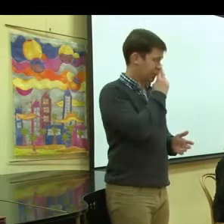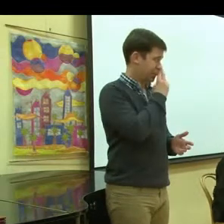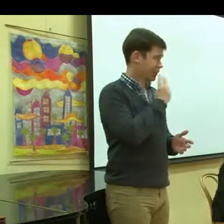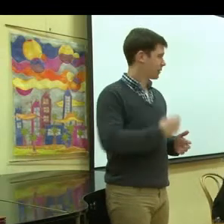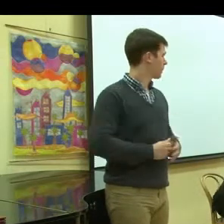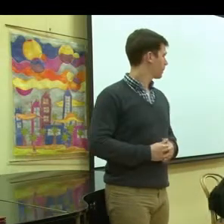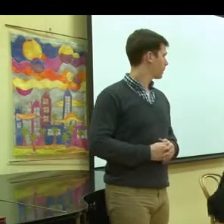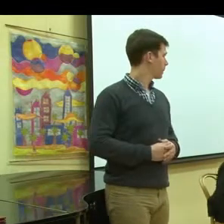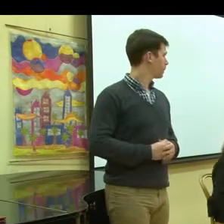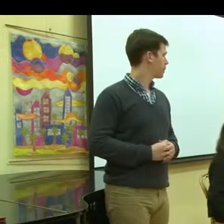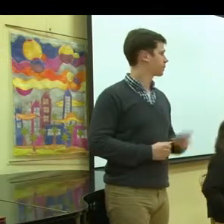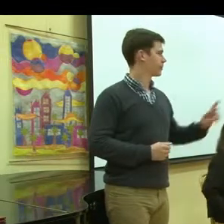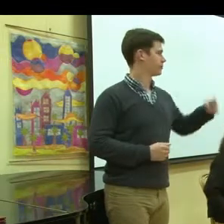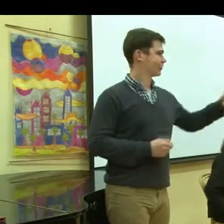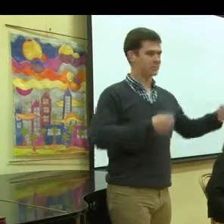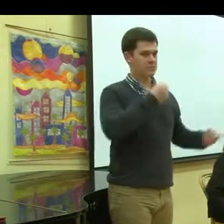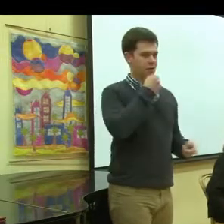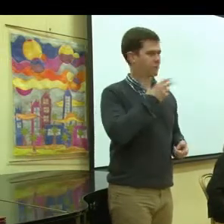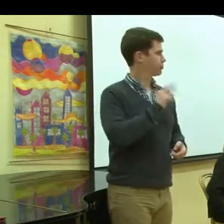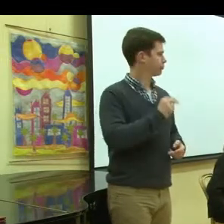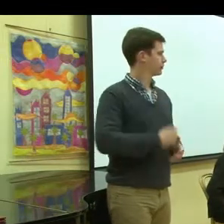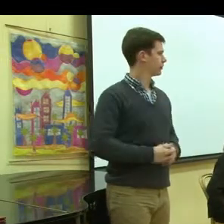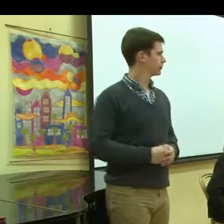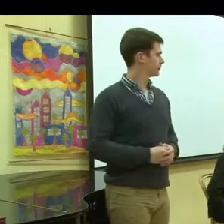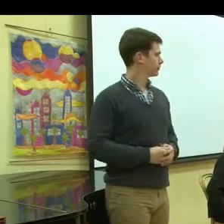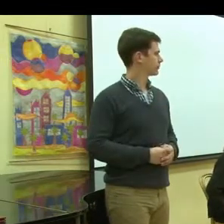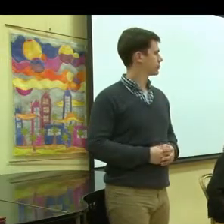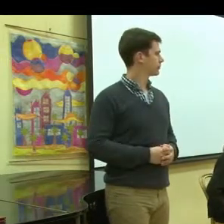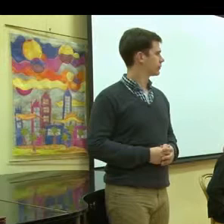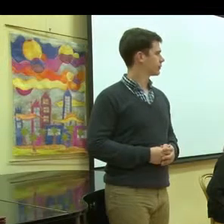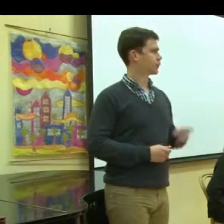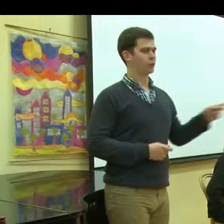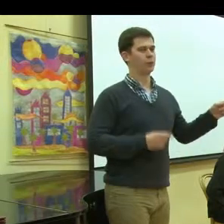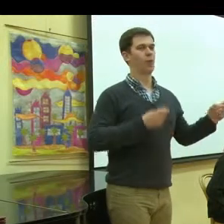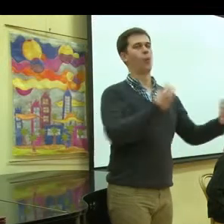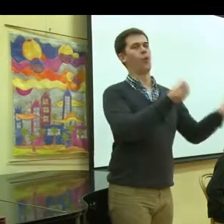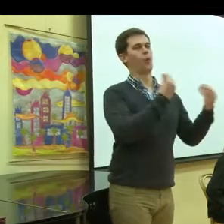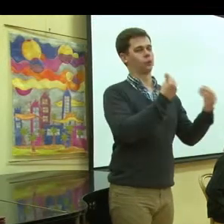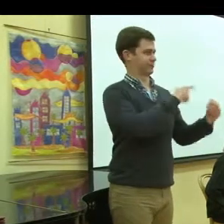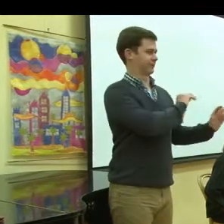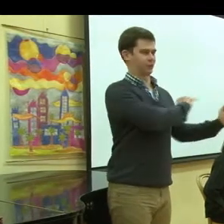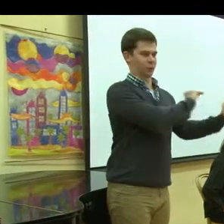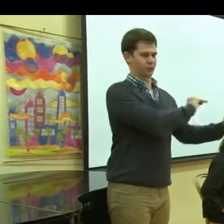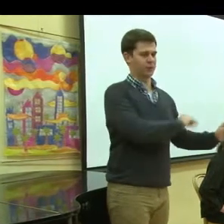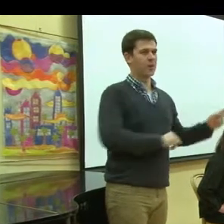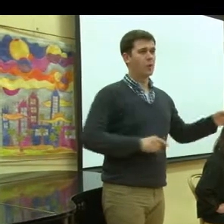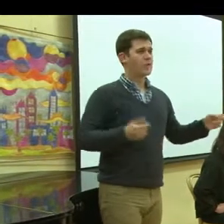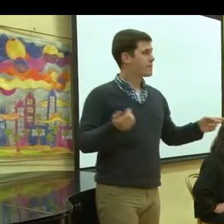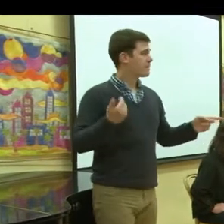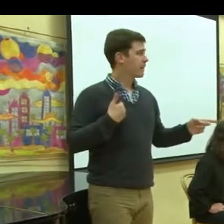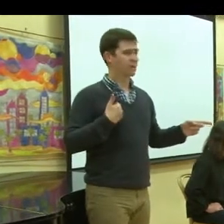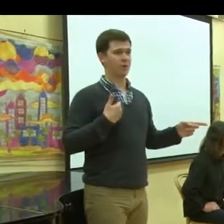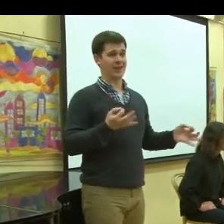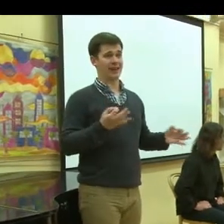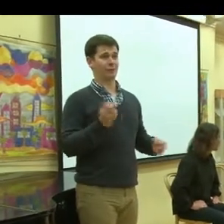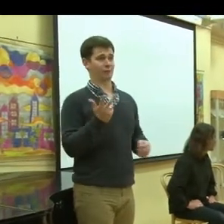Haniu, może? Ja przekażę Haniu ci mikrofon. uczennica. Ja jestem dopiero na